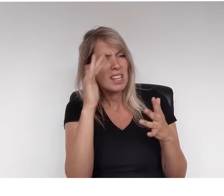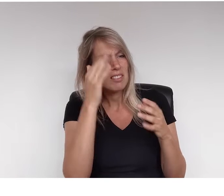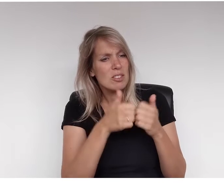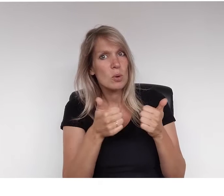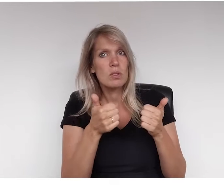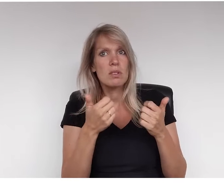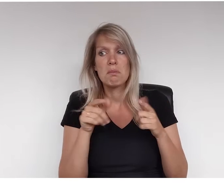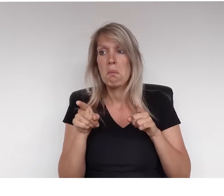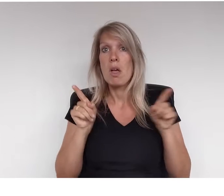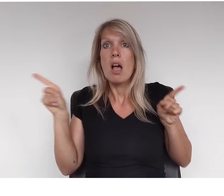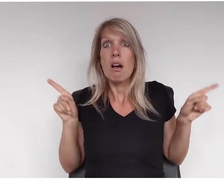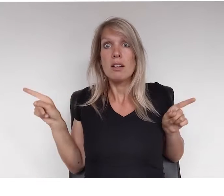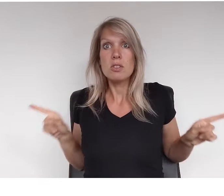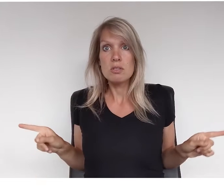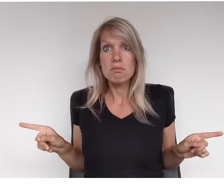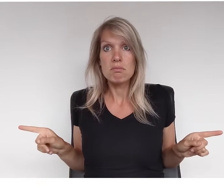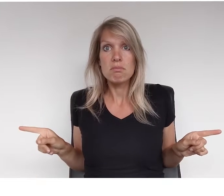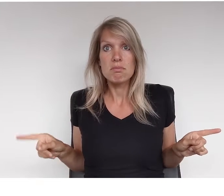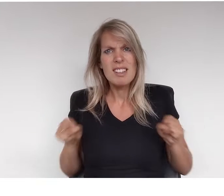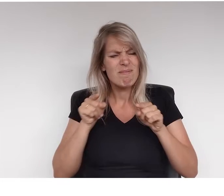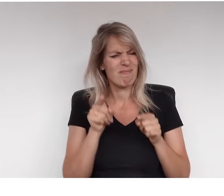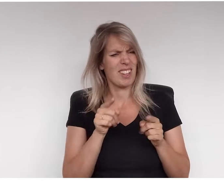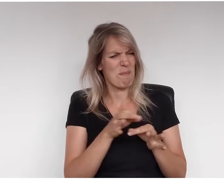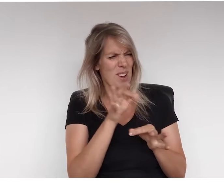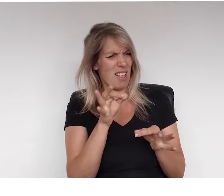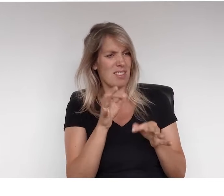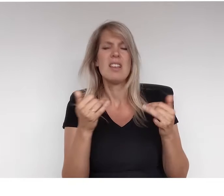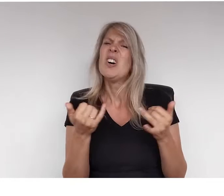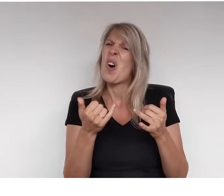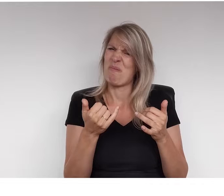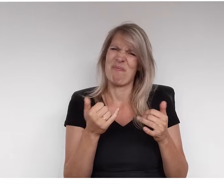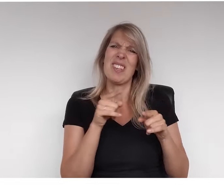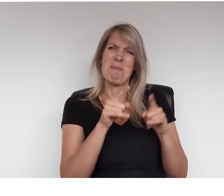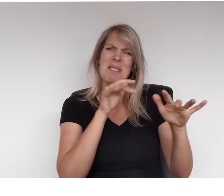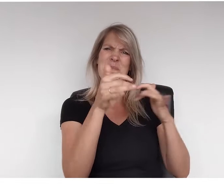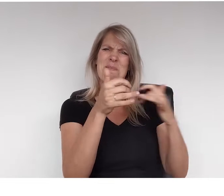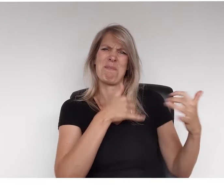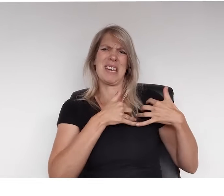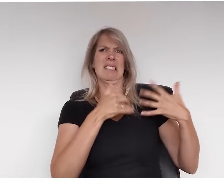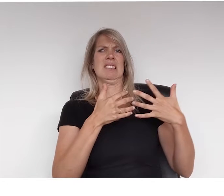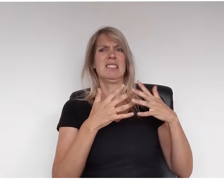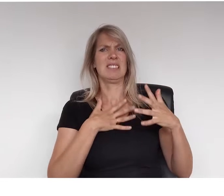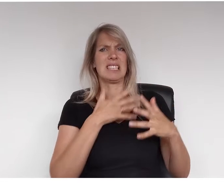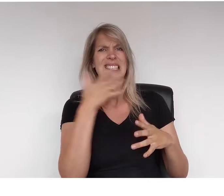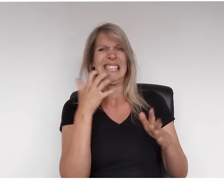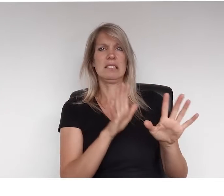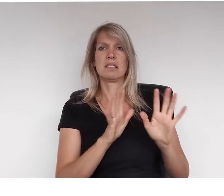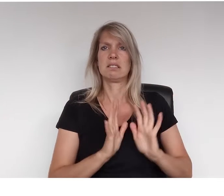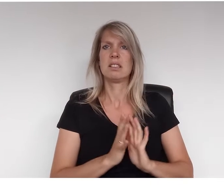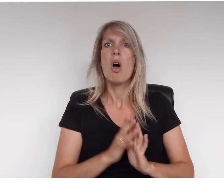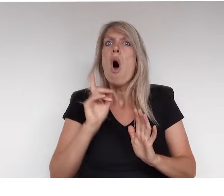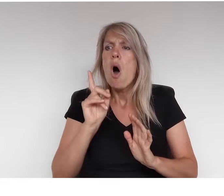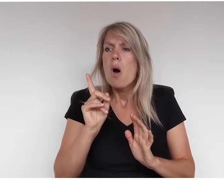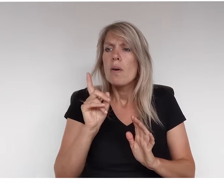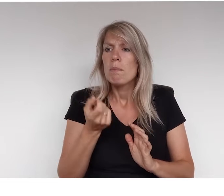Cactus? Is dat een plant? Dat weet ik helemaal niet eigenlijk. Die prikt wel echt heel erg. Dat vind ik eigenlijk heel, heel, heel lelijk. Ja. Nou, dus ik moet ergens aan iets